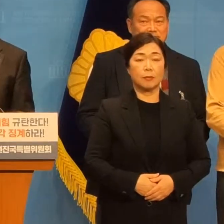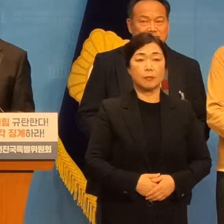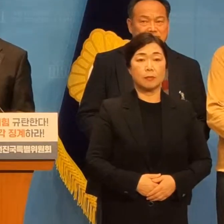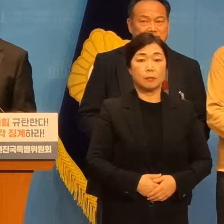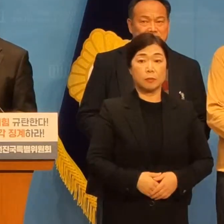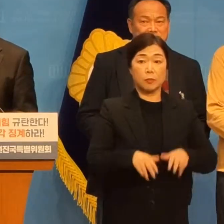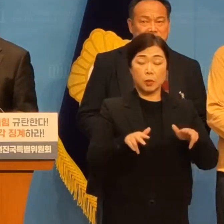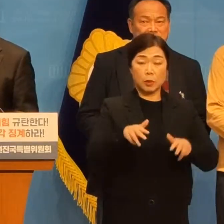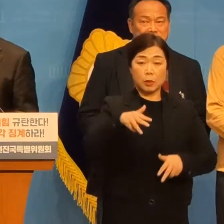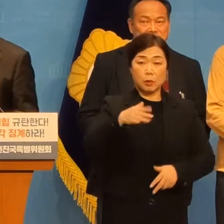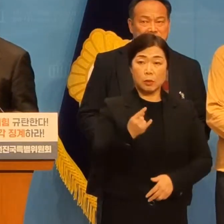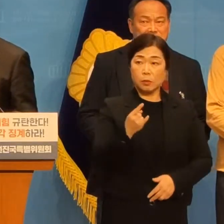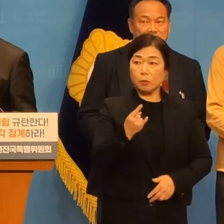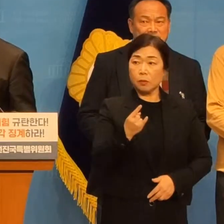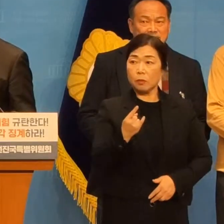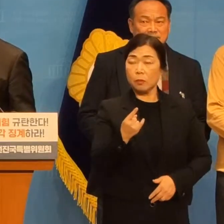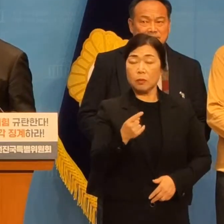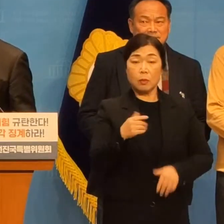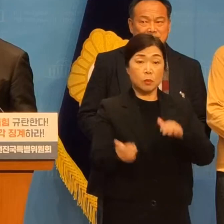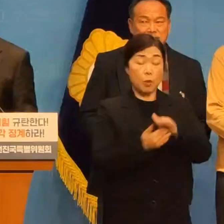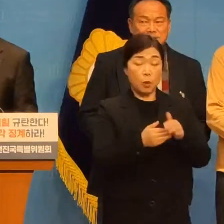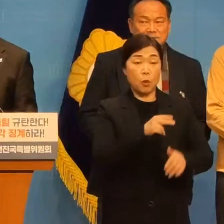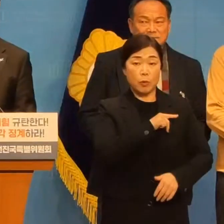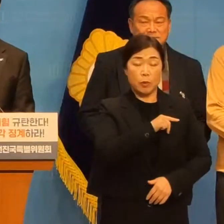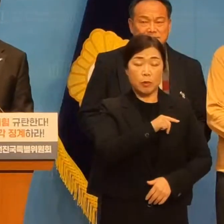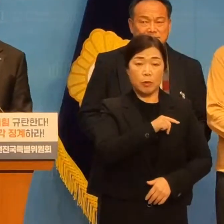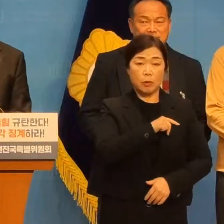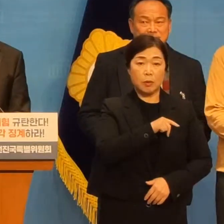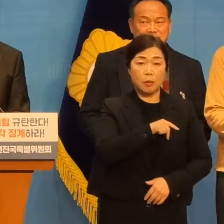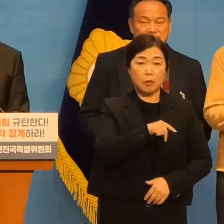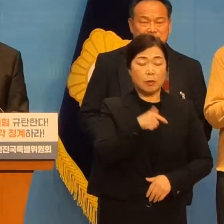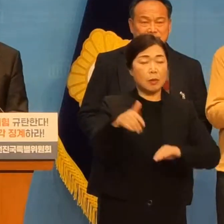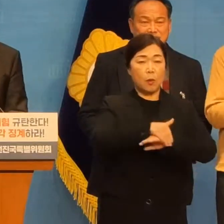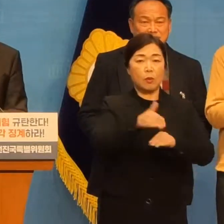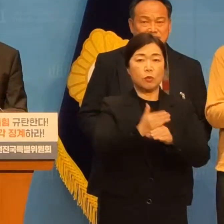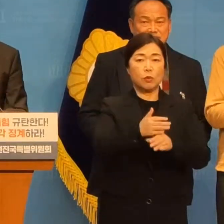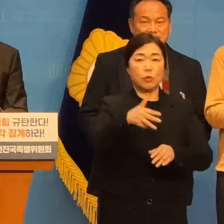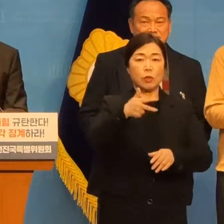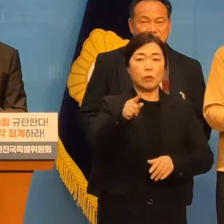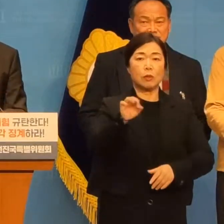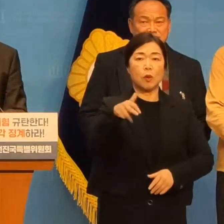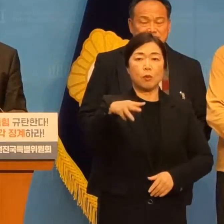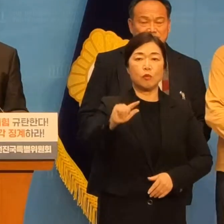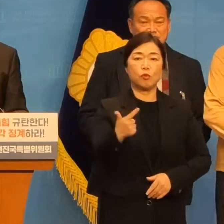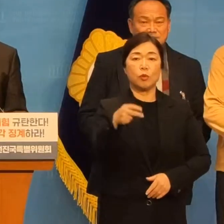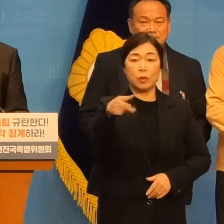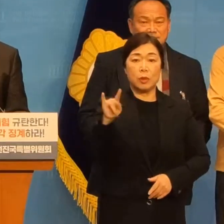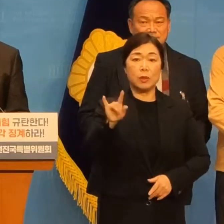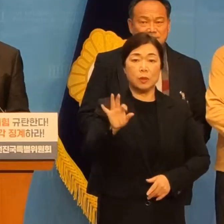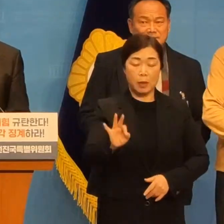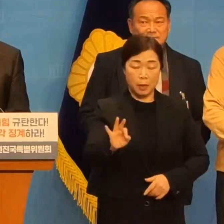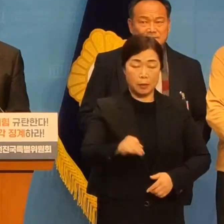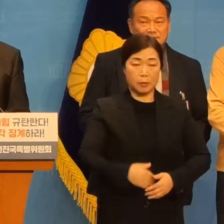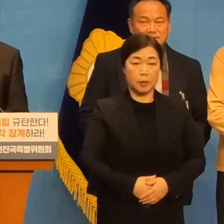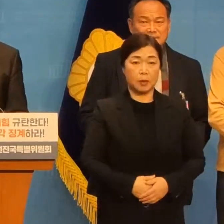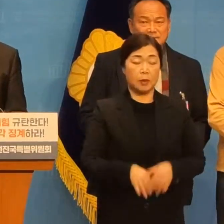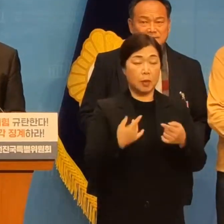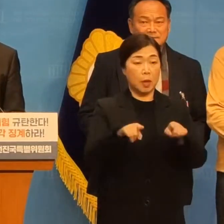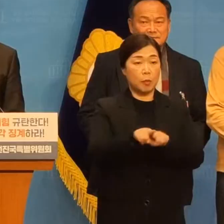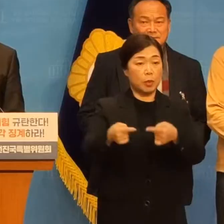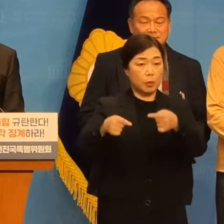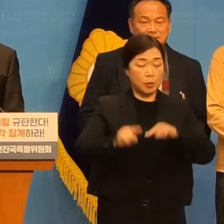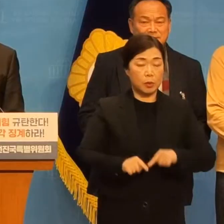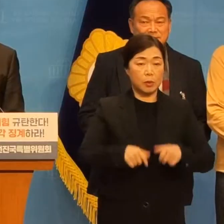지금 최고위원 후보로 활동하고 계신 정춘생 의원님 함께 자리하셨고요. 함께 하신 장애인위원회 회원분들